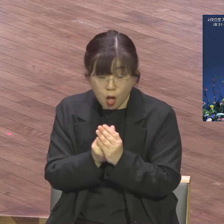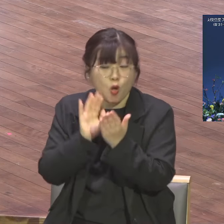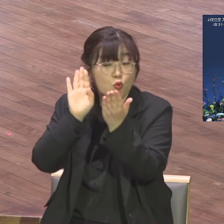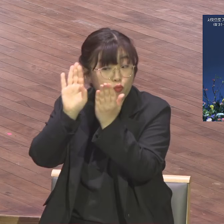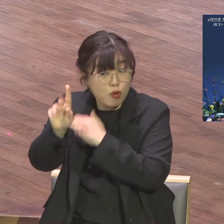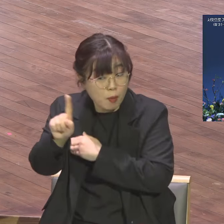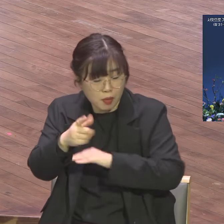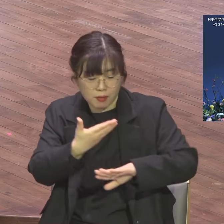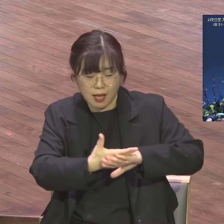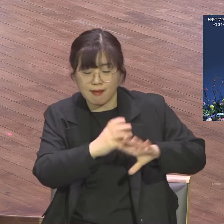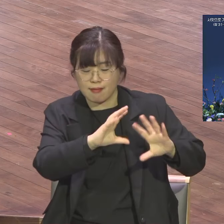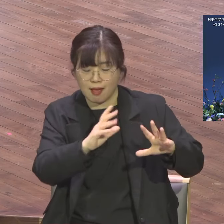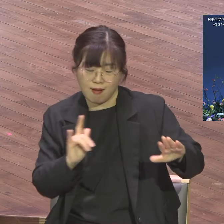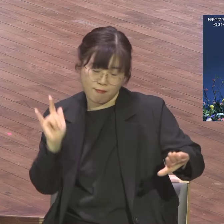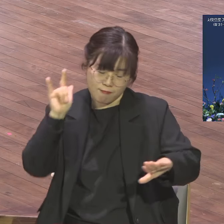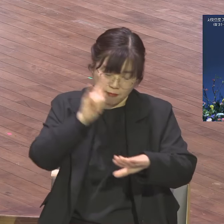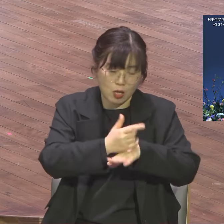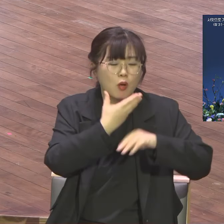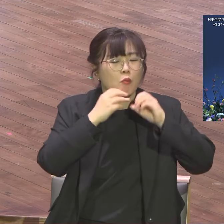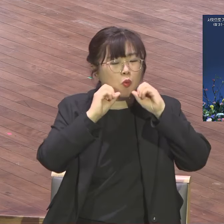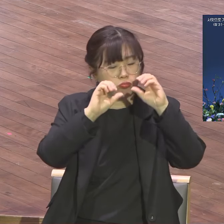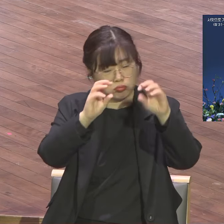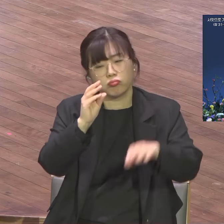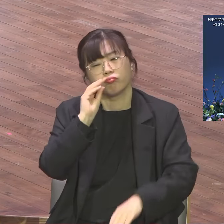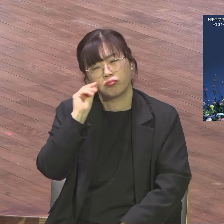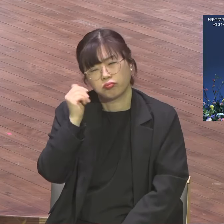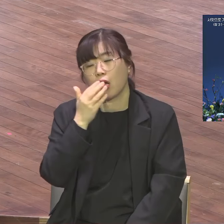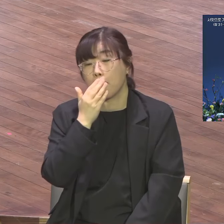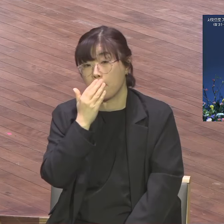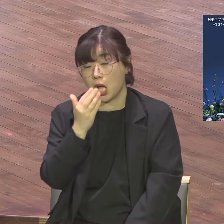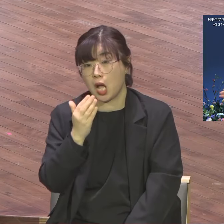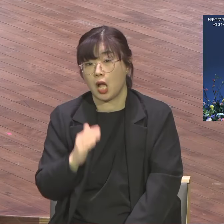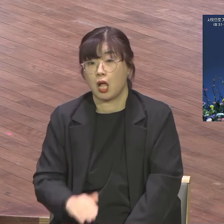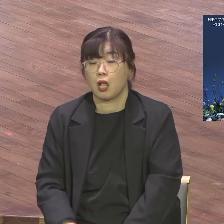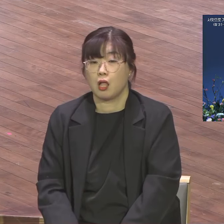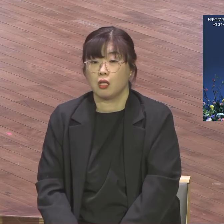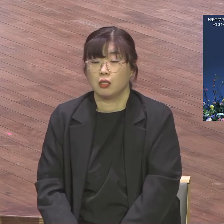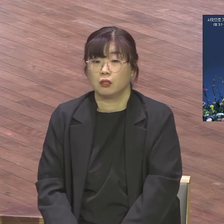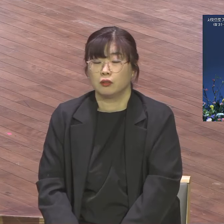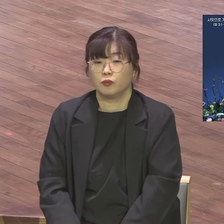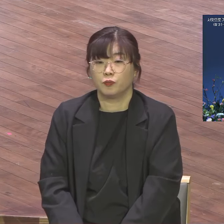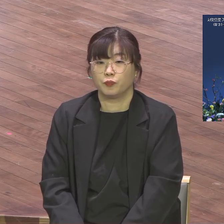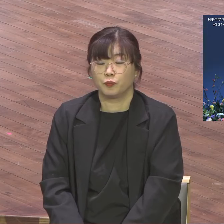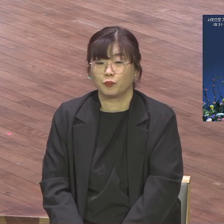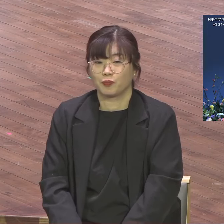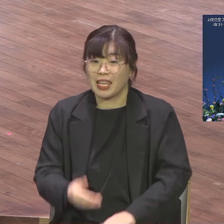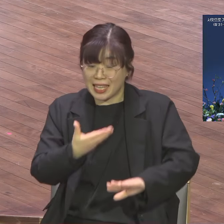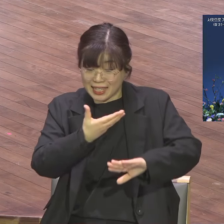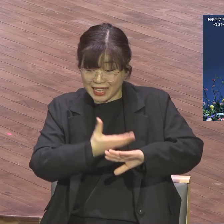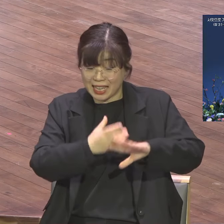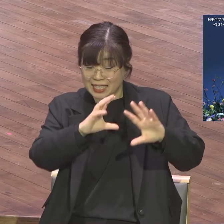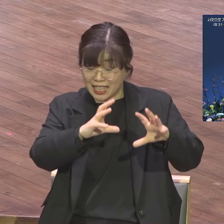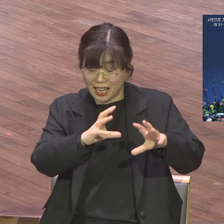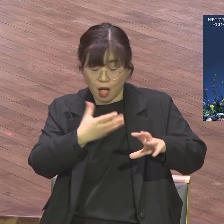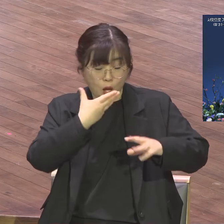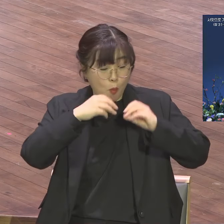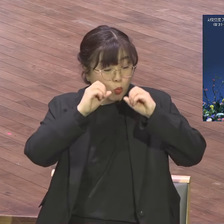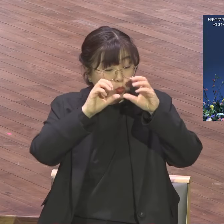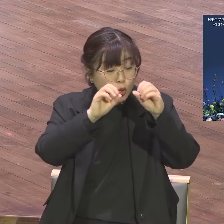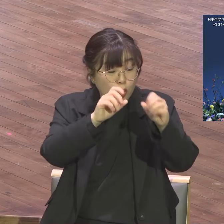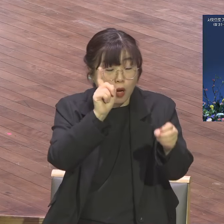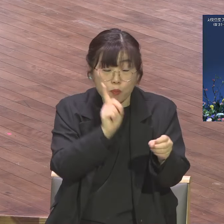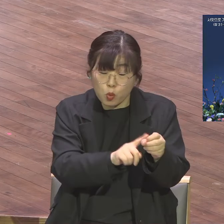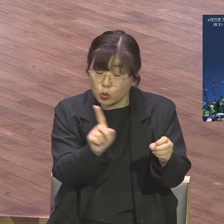아니라 선교지에 사역할 수 있는 교사도 양육해 나가면 됩니다. 특별히 선교지 이제 그 활성화를